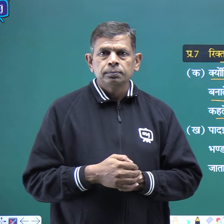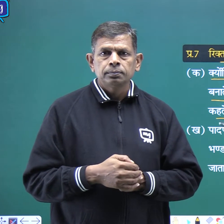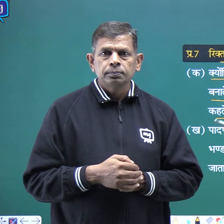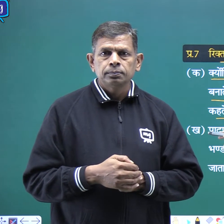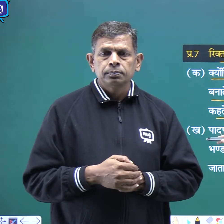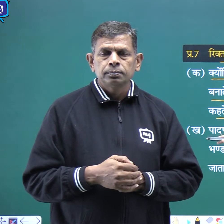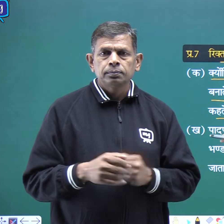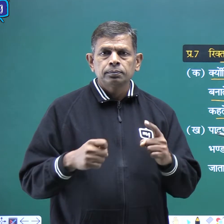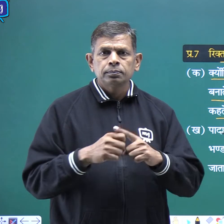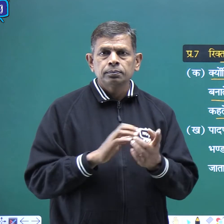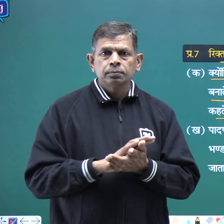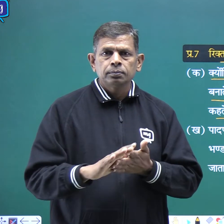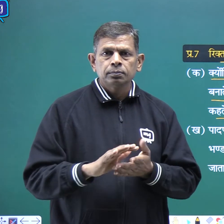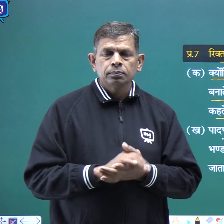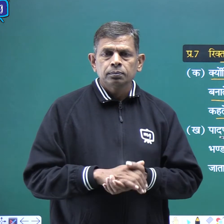ख,